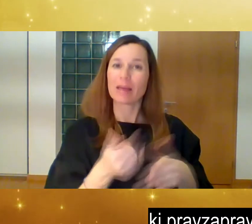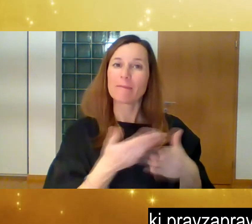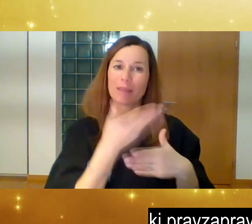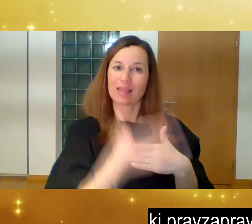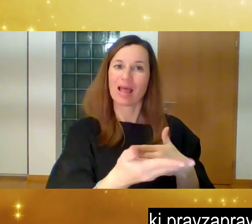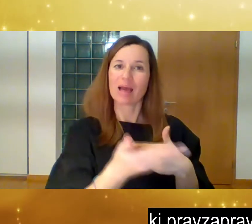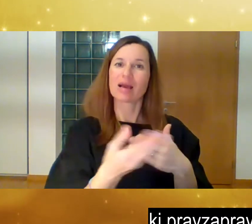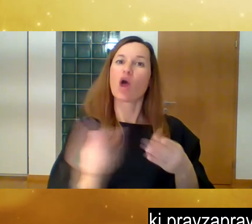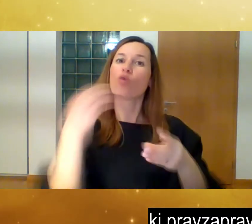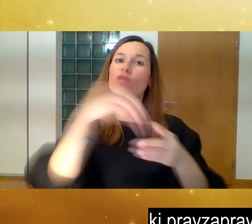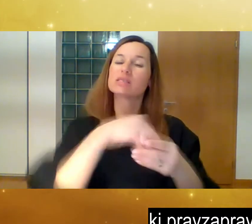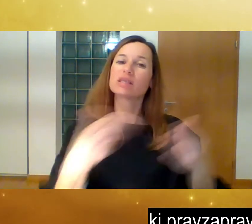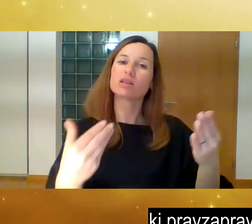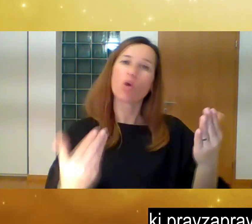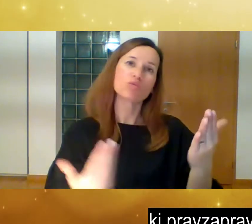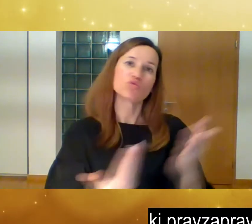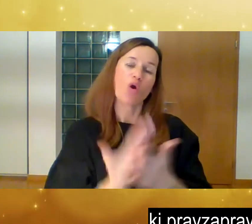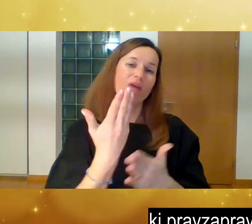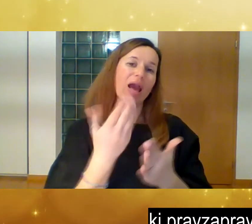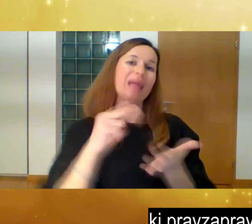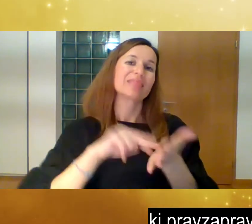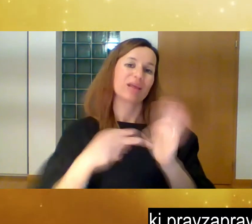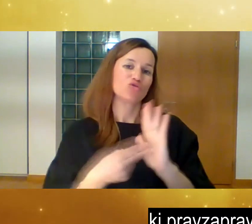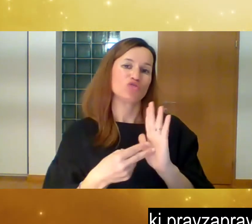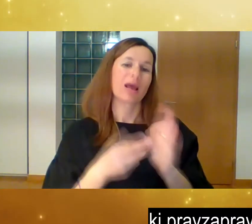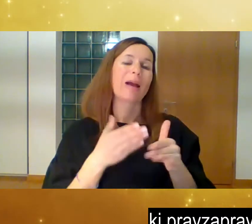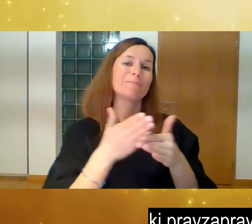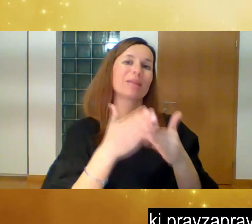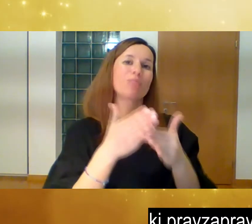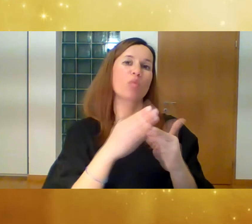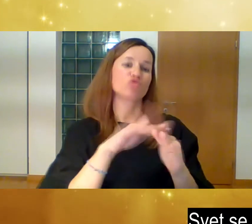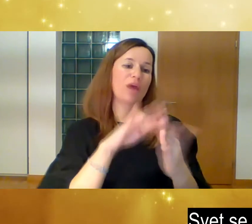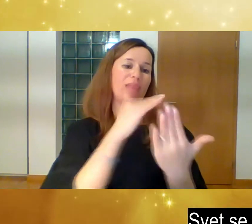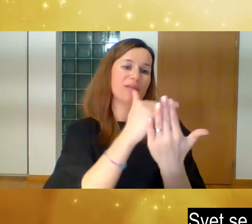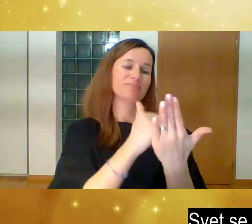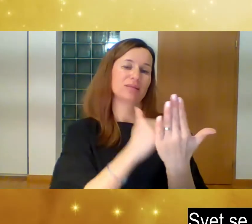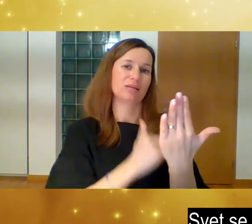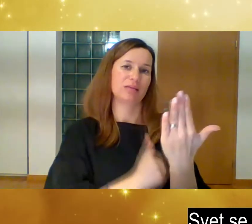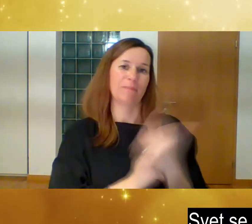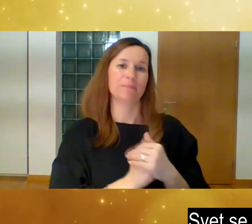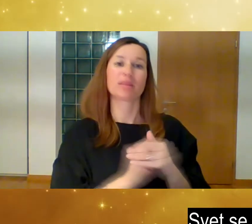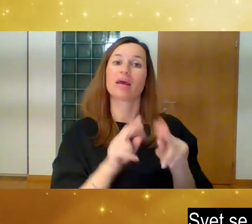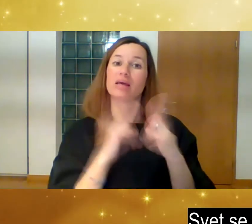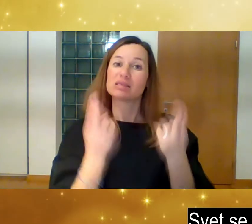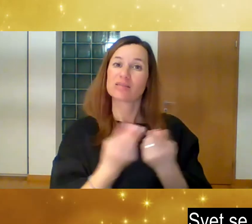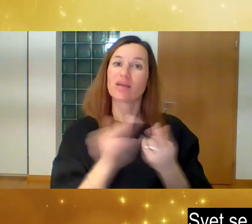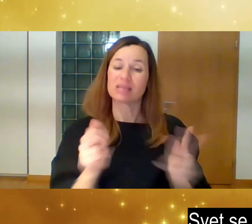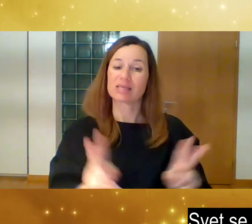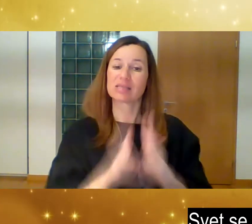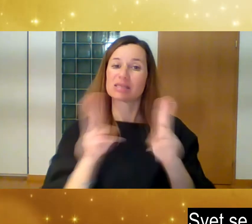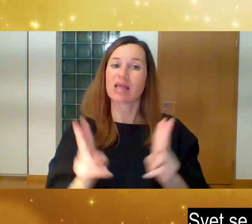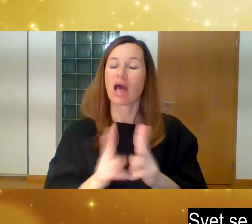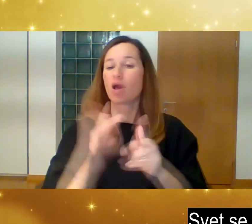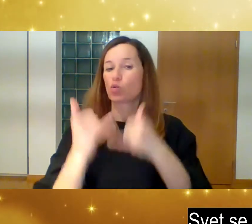predlaga uvrstitev nekega pripomočka na samo listo. Svet se sestaja vsako